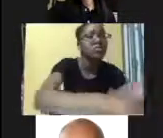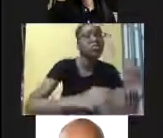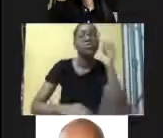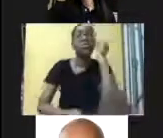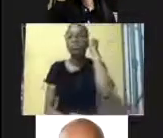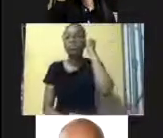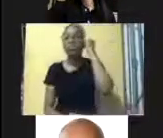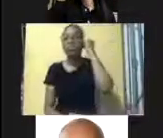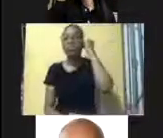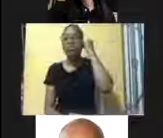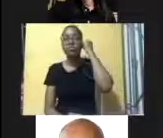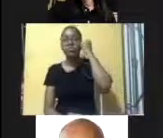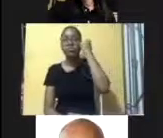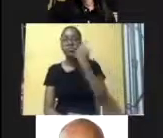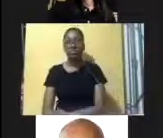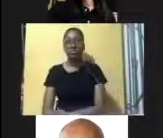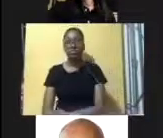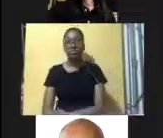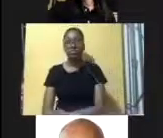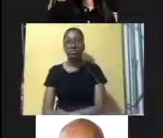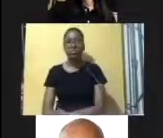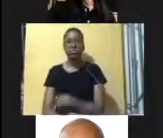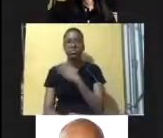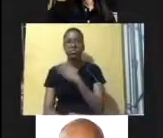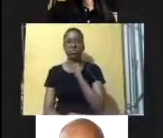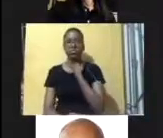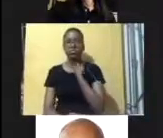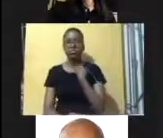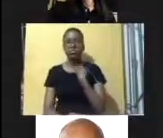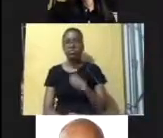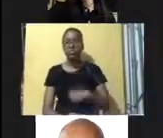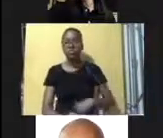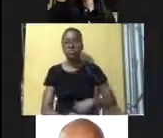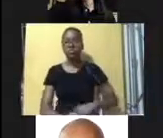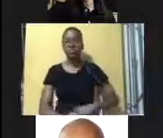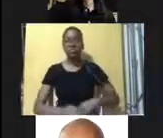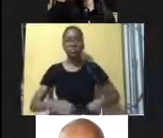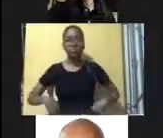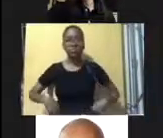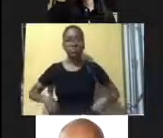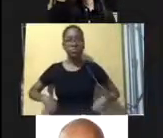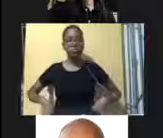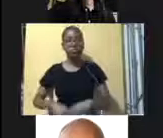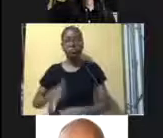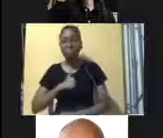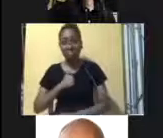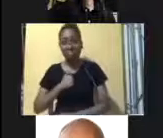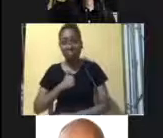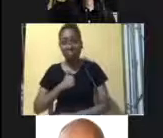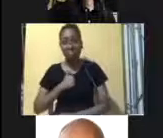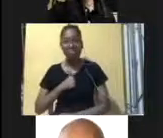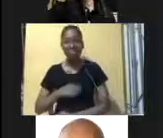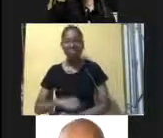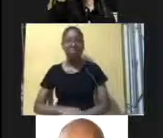intérprete ahí que sabe de... Oh, perdón. ¿Me escuchan?